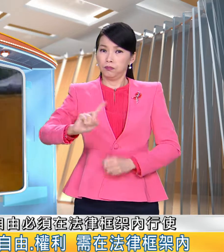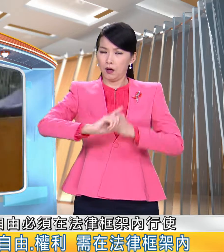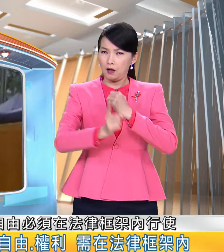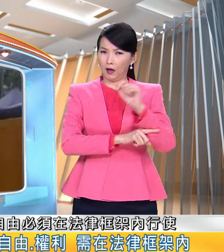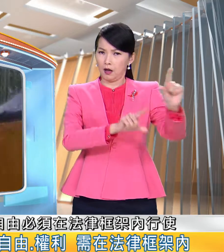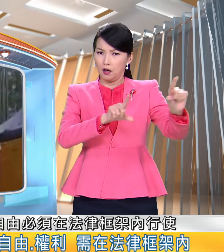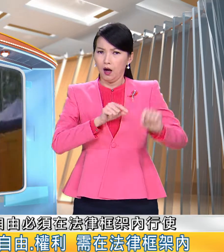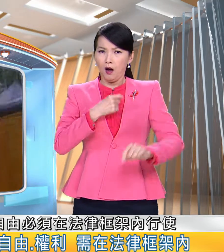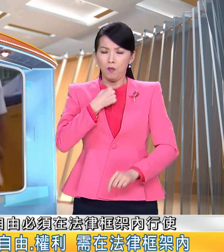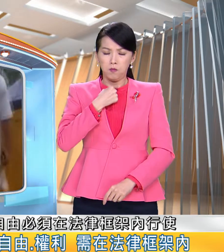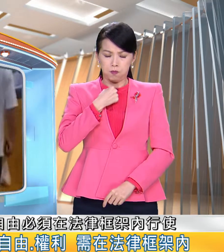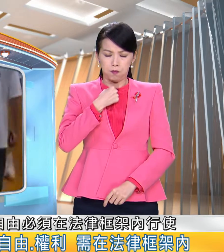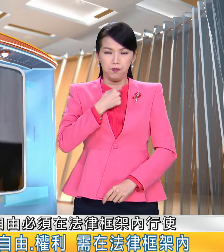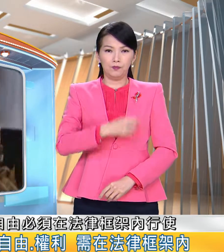使。